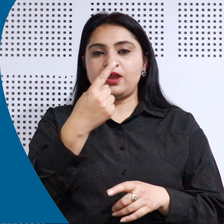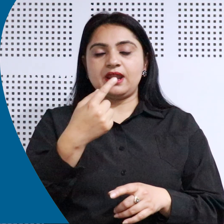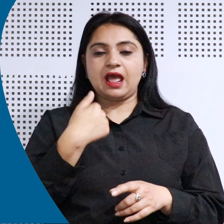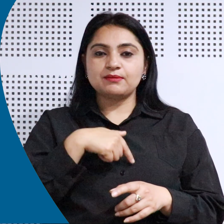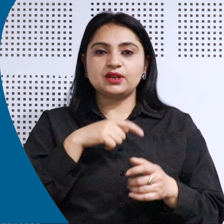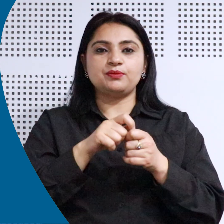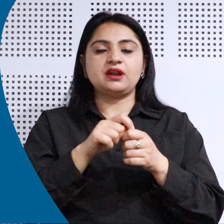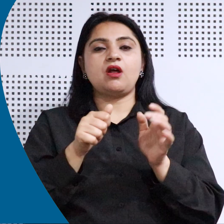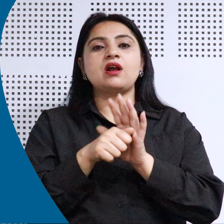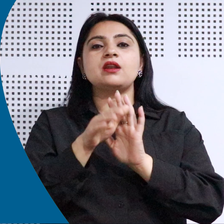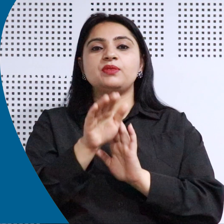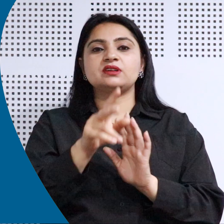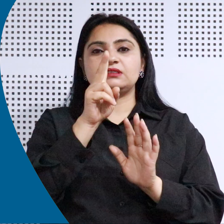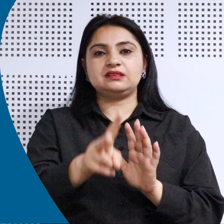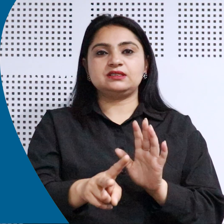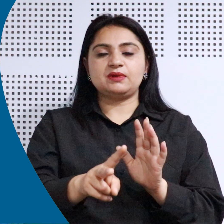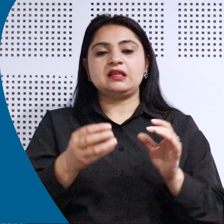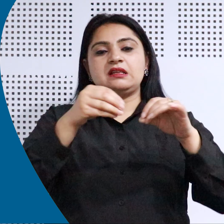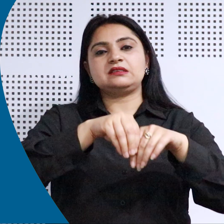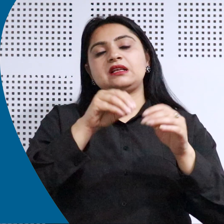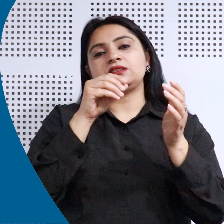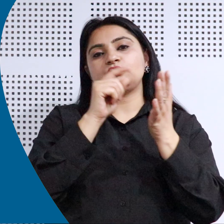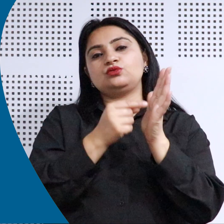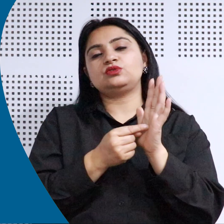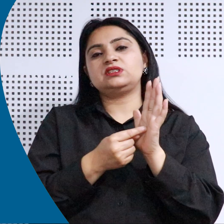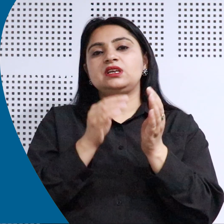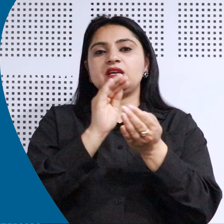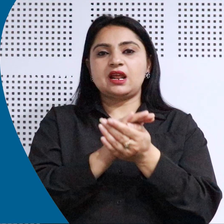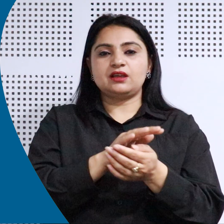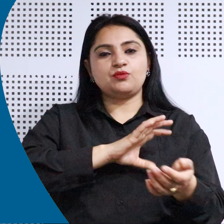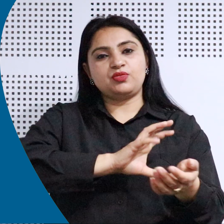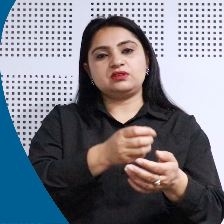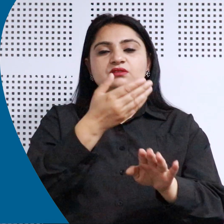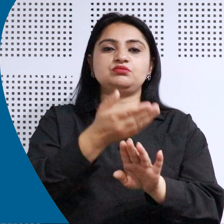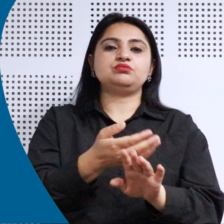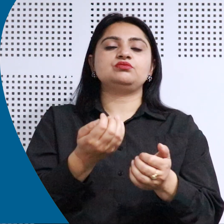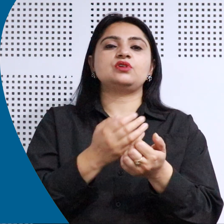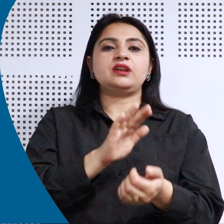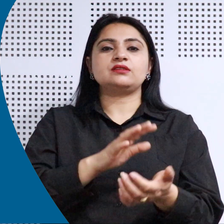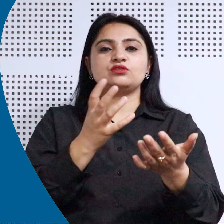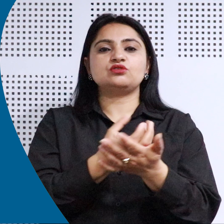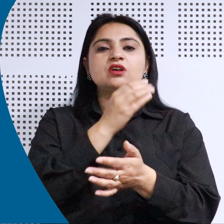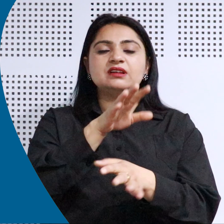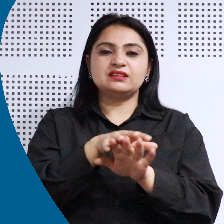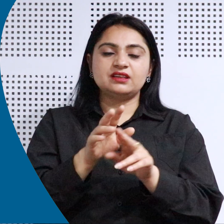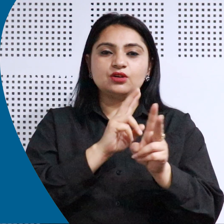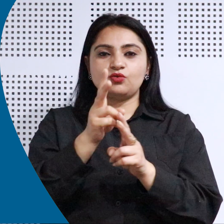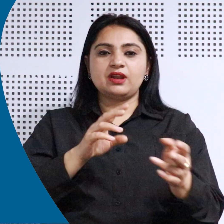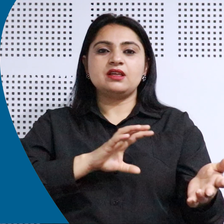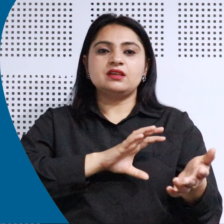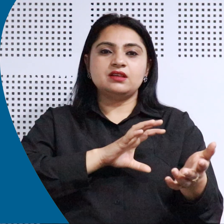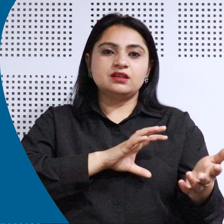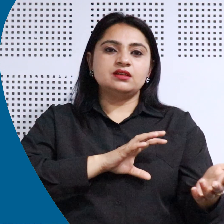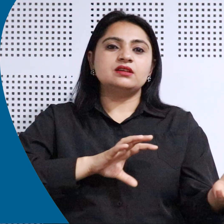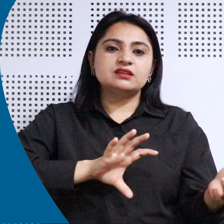छौँ। त्यो एकल अधिकारमा साझा सूची लिएर राखिदिएर प्रदेशले हामीलाई हस्तक्षेप गरिरहेको छ। सङ्घले धेरै कुराहरू स्थानीय सरकारलाई